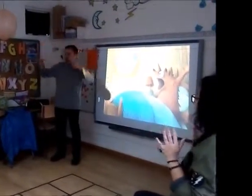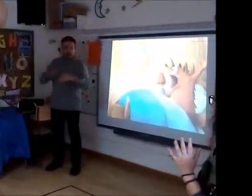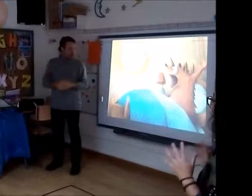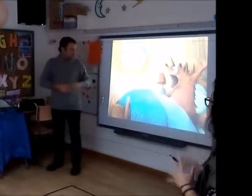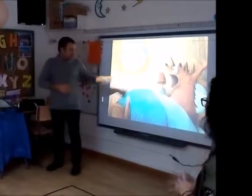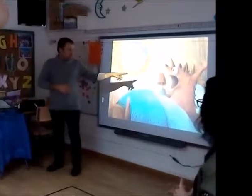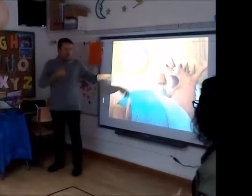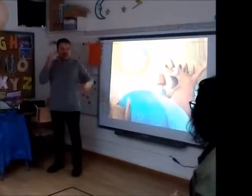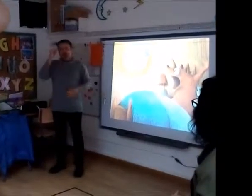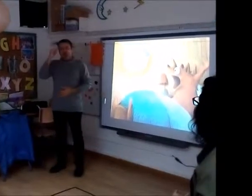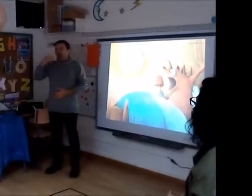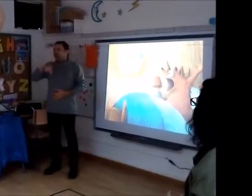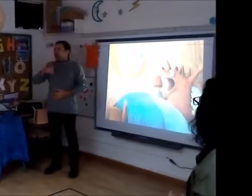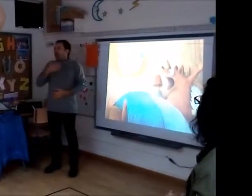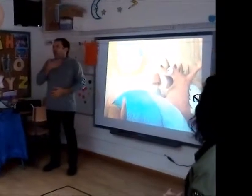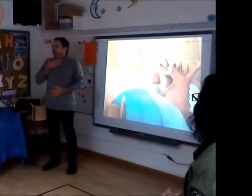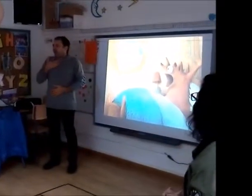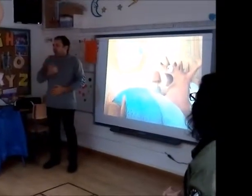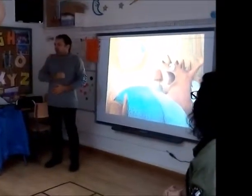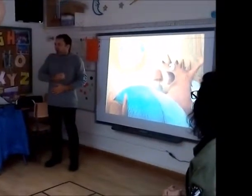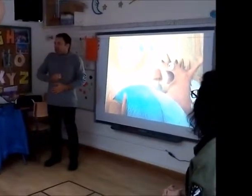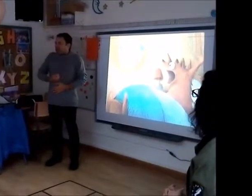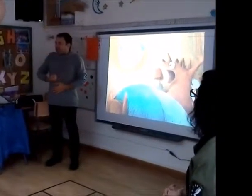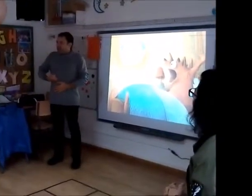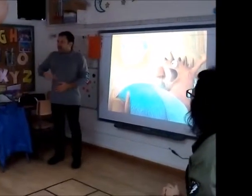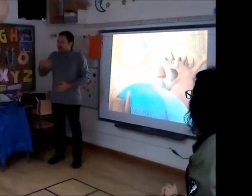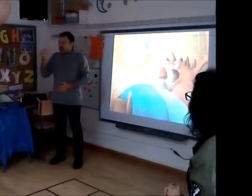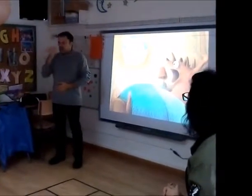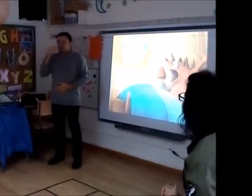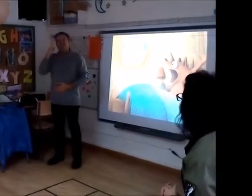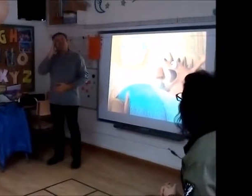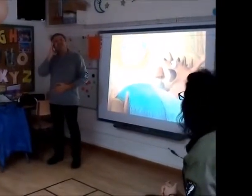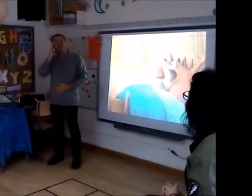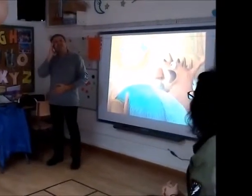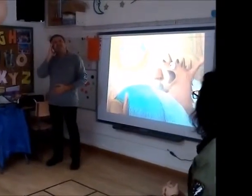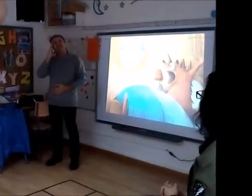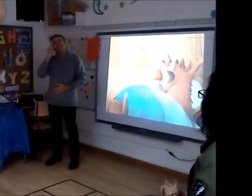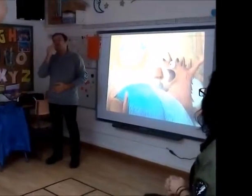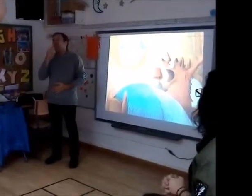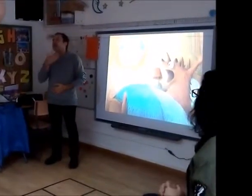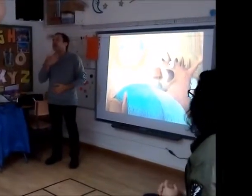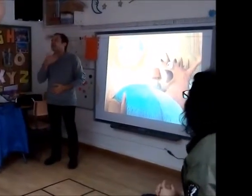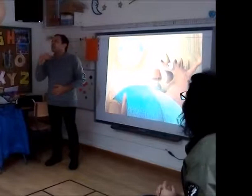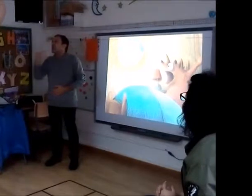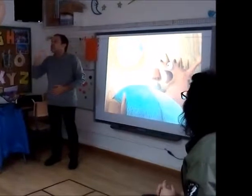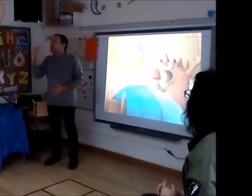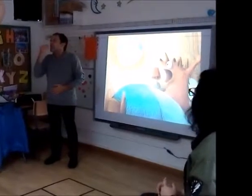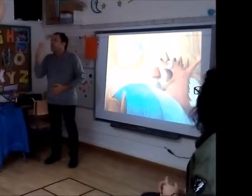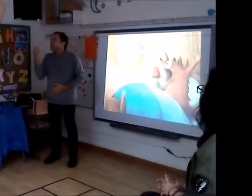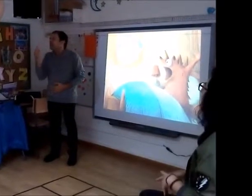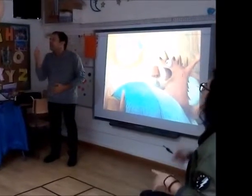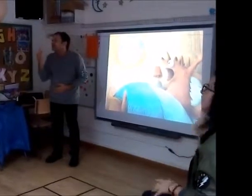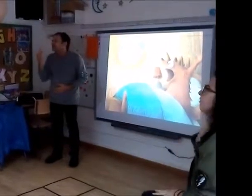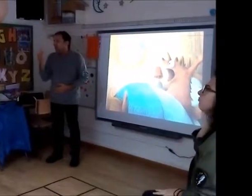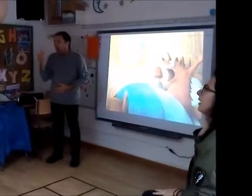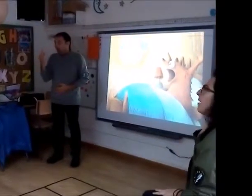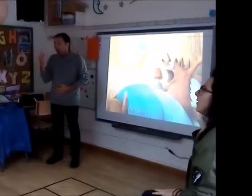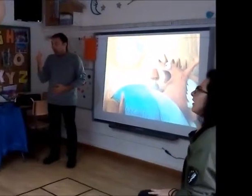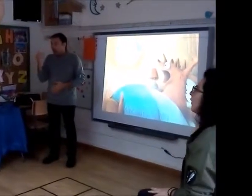azul, todo. Y dijo, ahora tengo mucha hambre. ¿Qué puedo comer? No sé, me apetece. ¿Qué me apetece